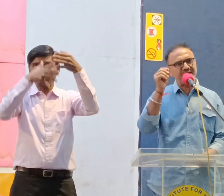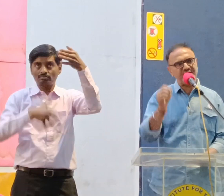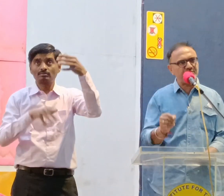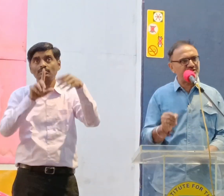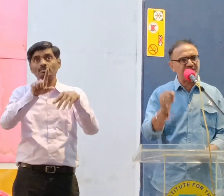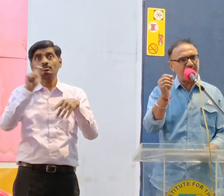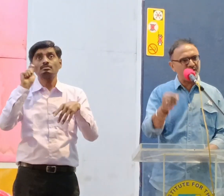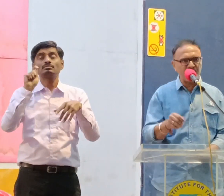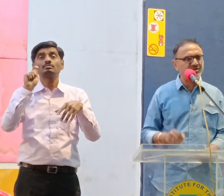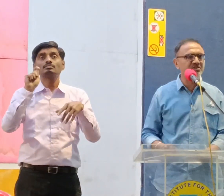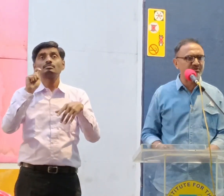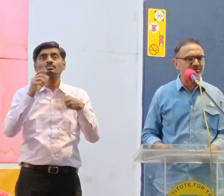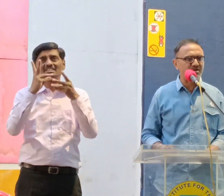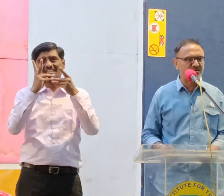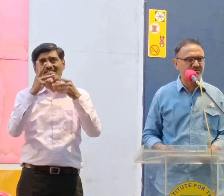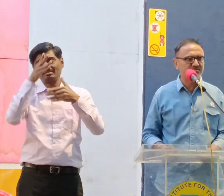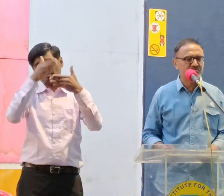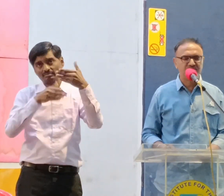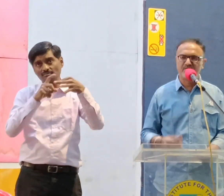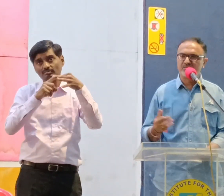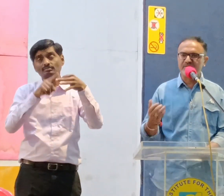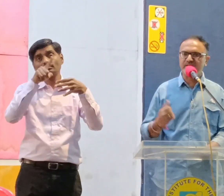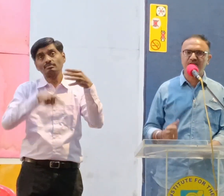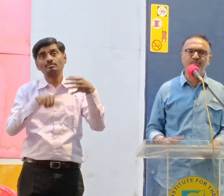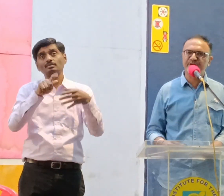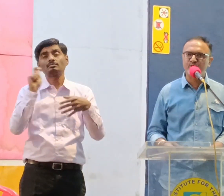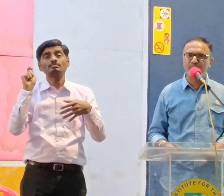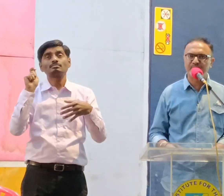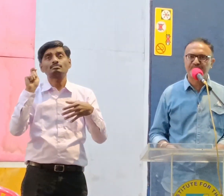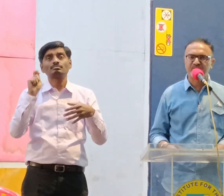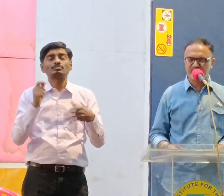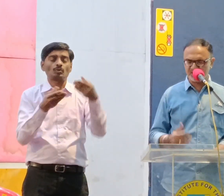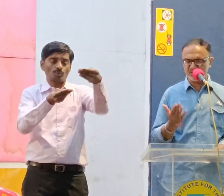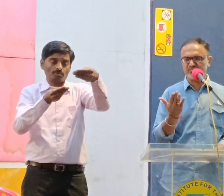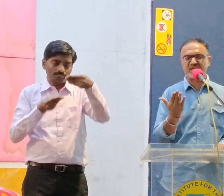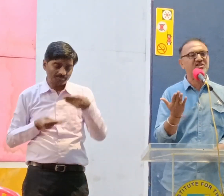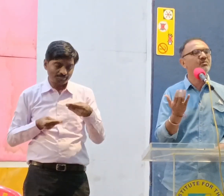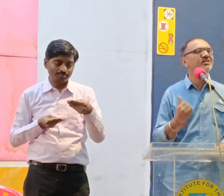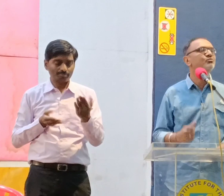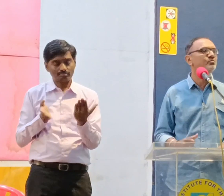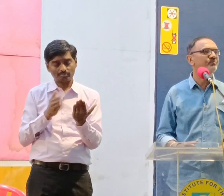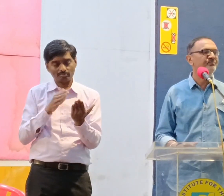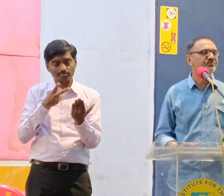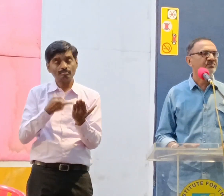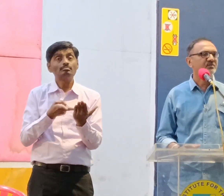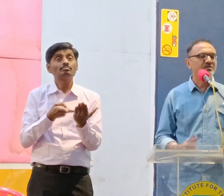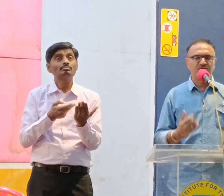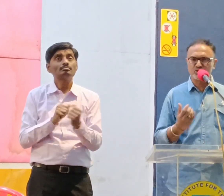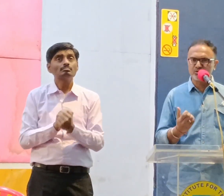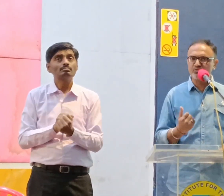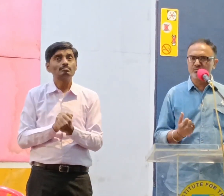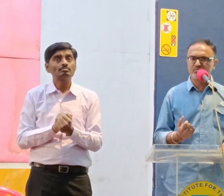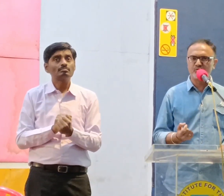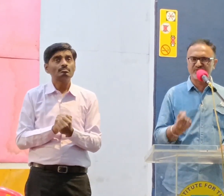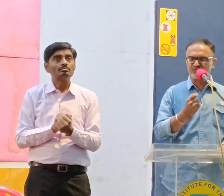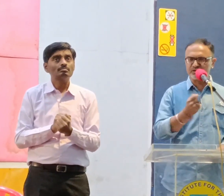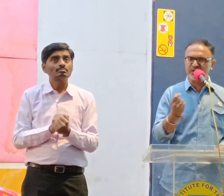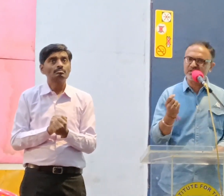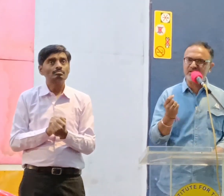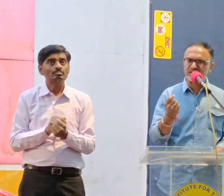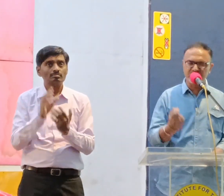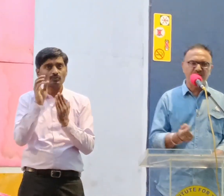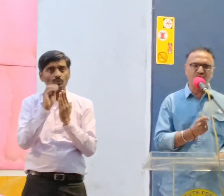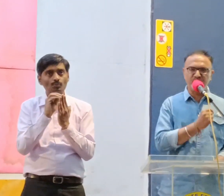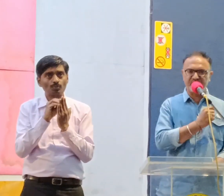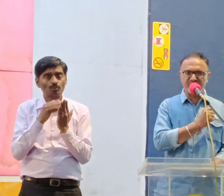અને 12 કે 13 પ્રશ્ન આપ્યા હોય પ્રશ્ન પેપરમાં. વિદ્યાર્થી બેઠો, પ્રશ્ન પેપર હાથમાં લીધું, જોયું ઉપર